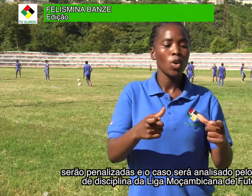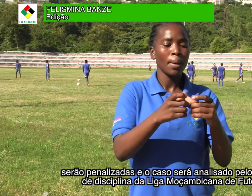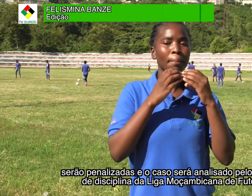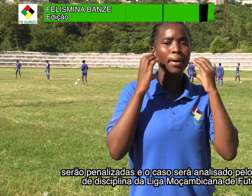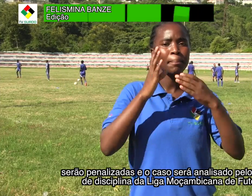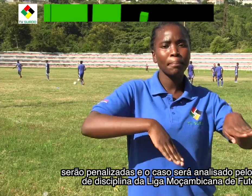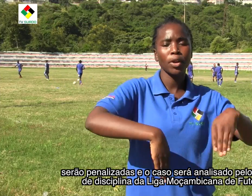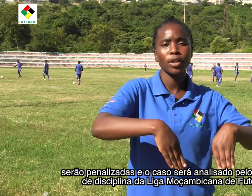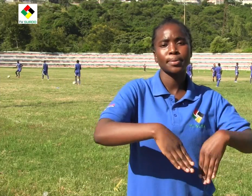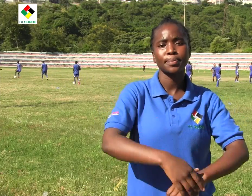Moçambicana de Futebol.